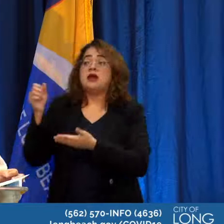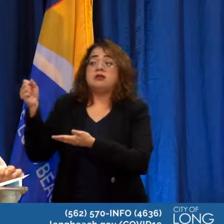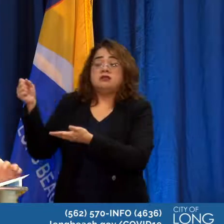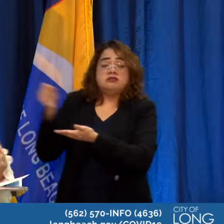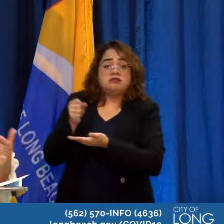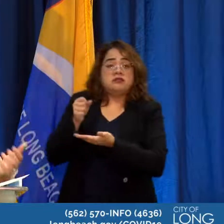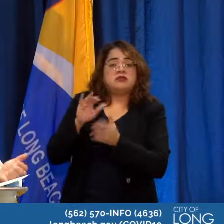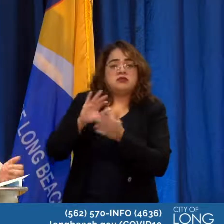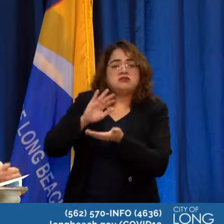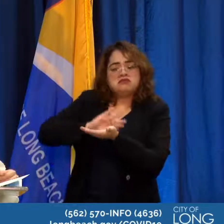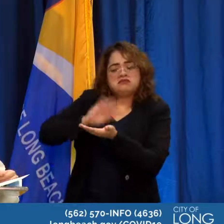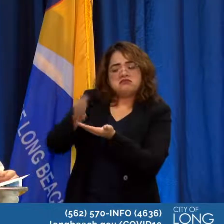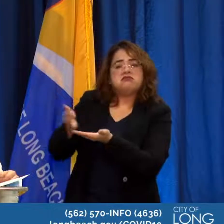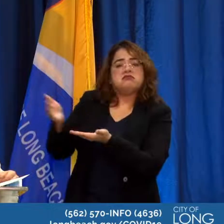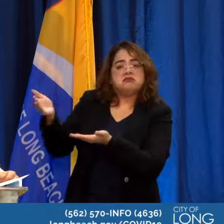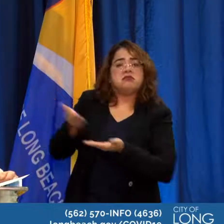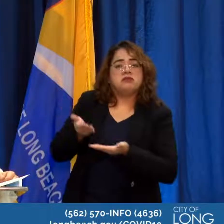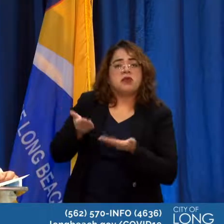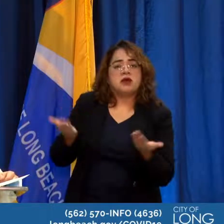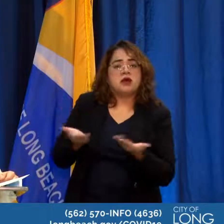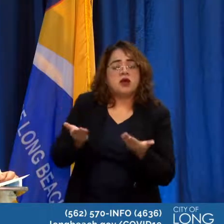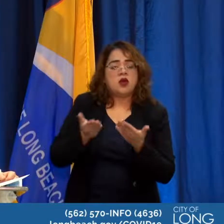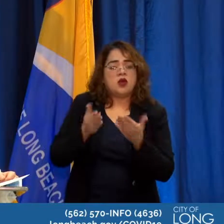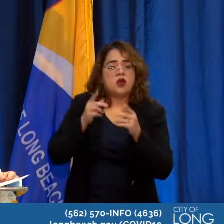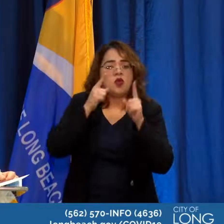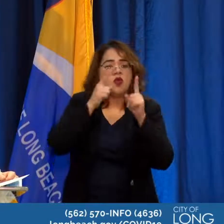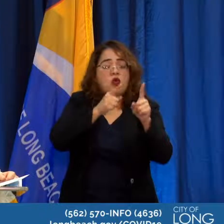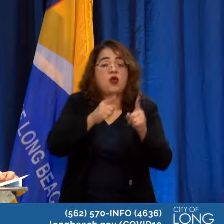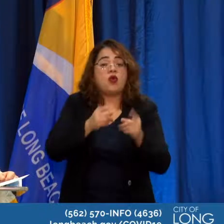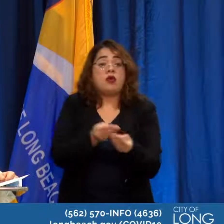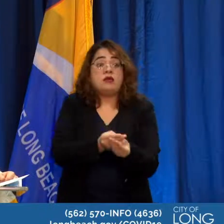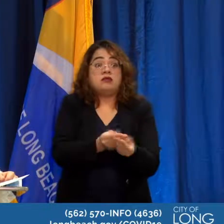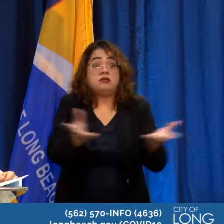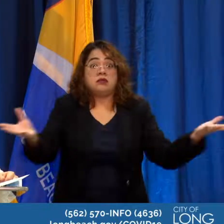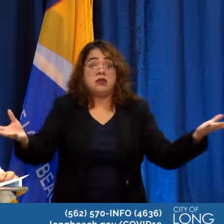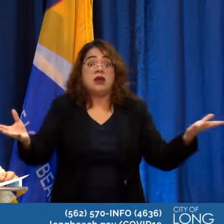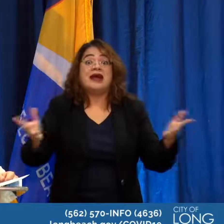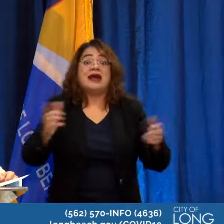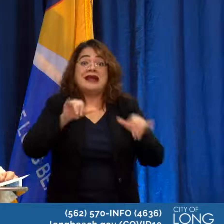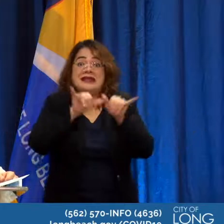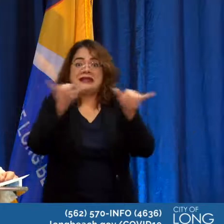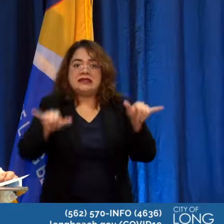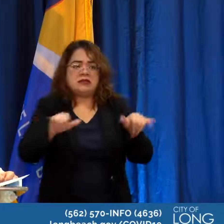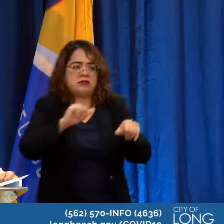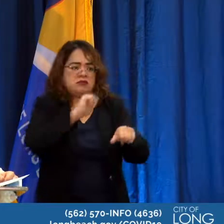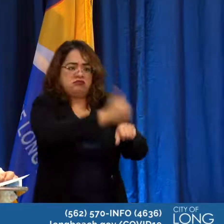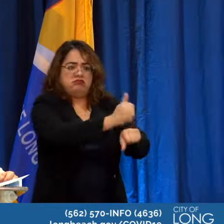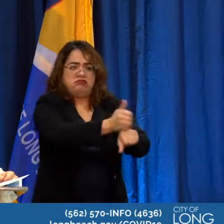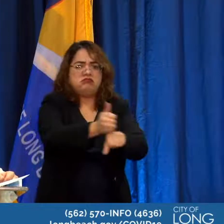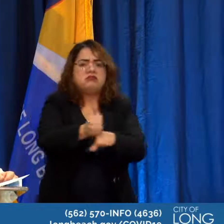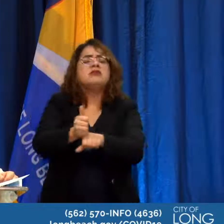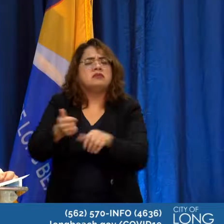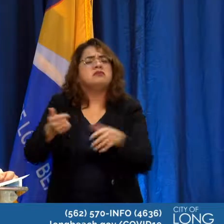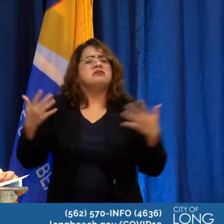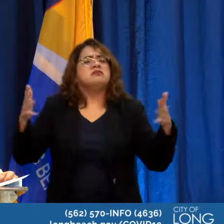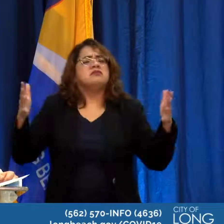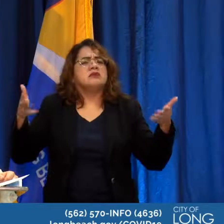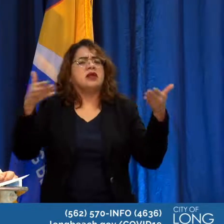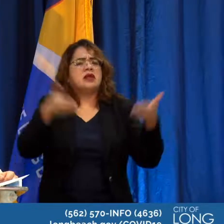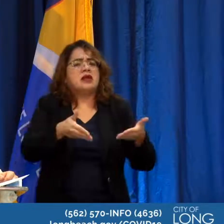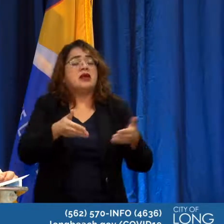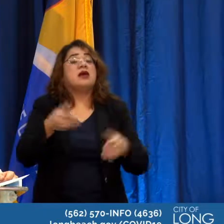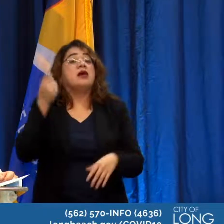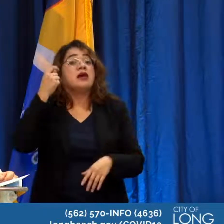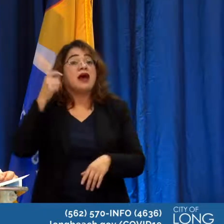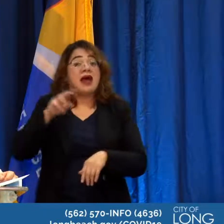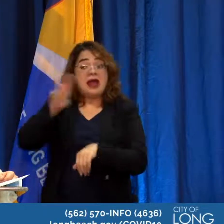herramienta para prevenir las infecciones futuras y detener esta pandemia. Actualmente se está desarrollando un plan